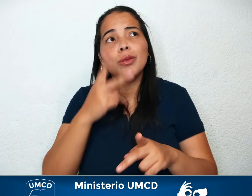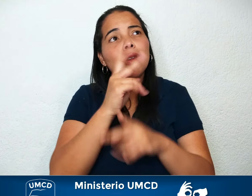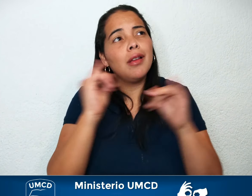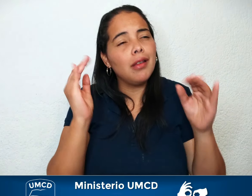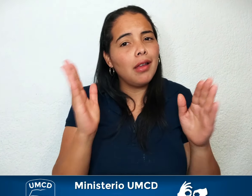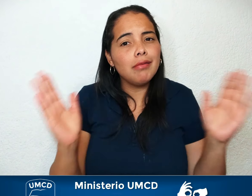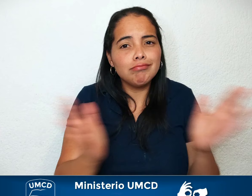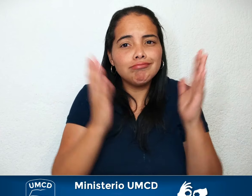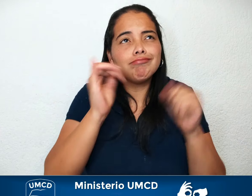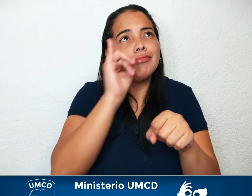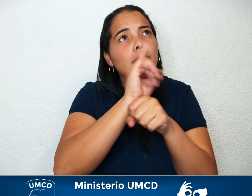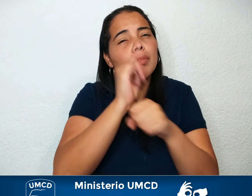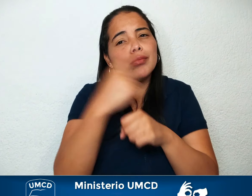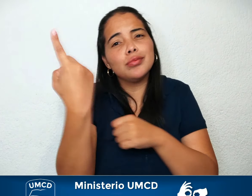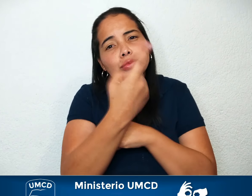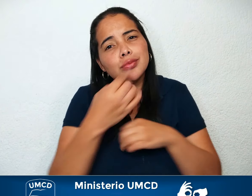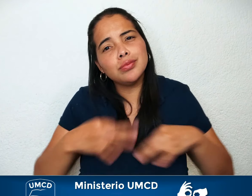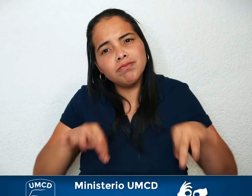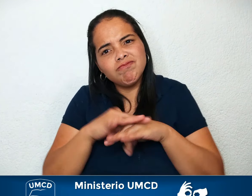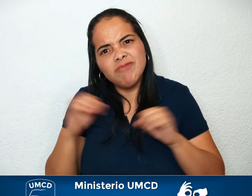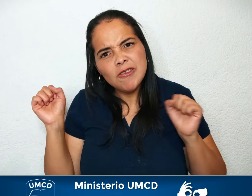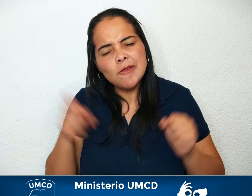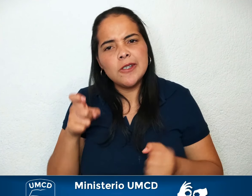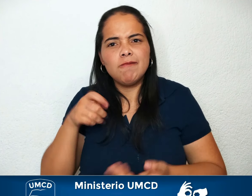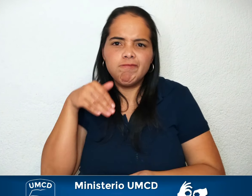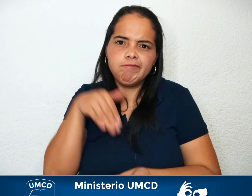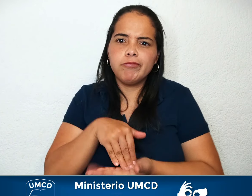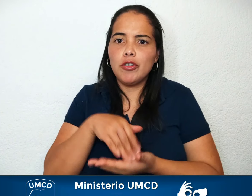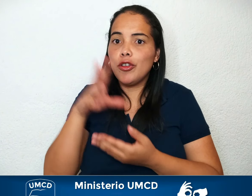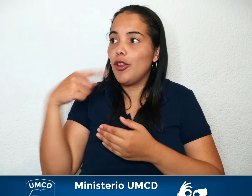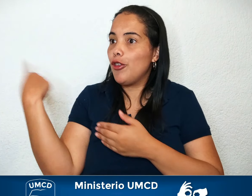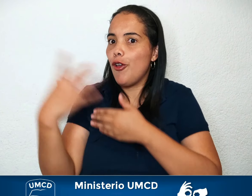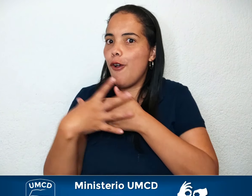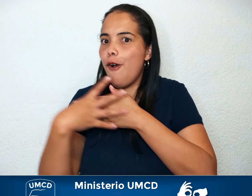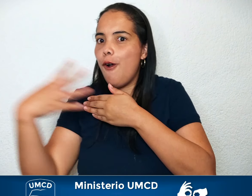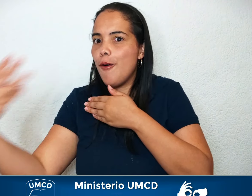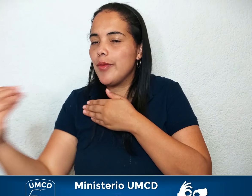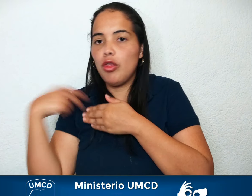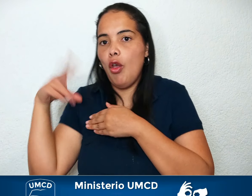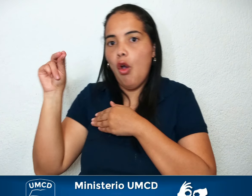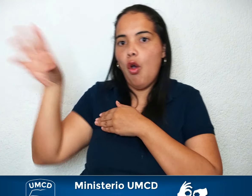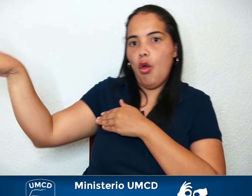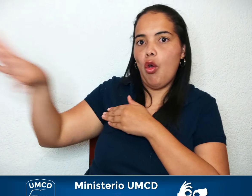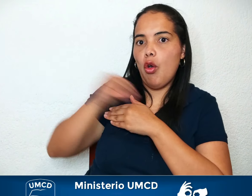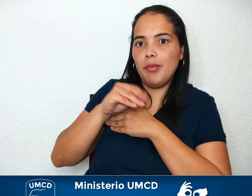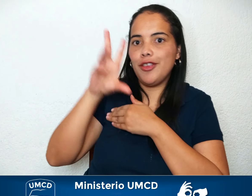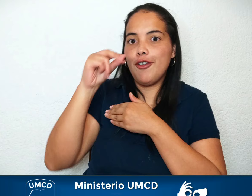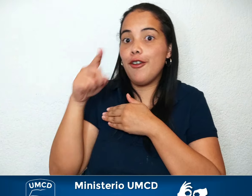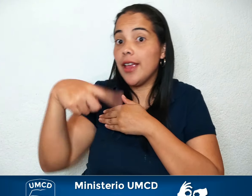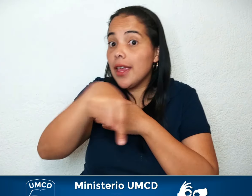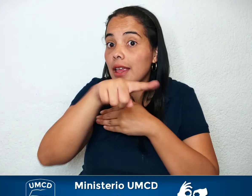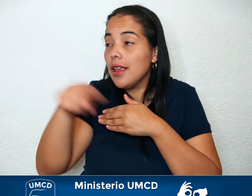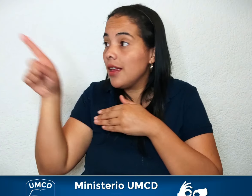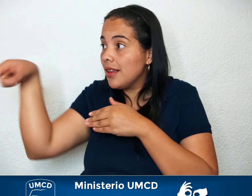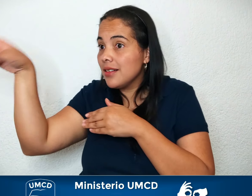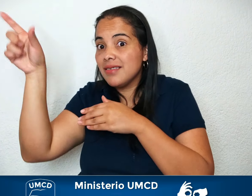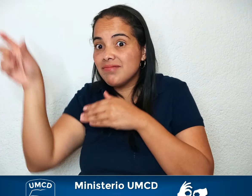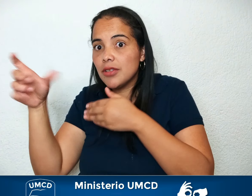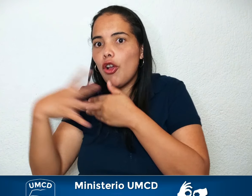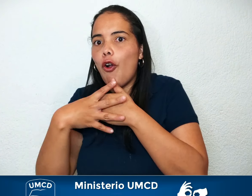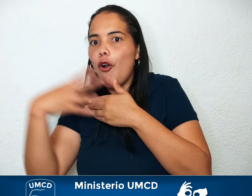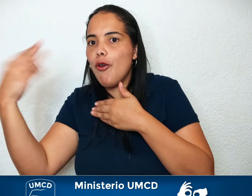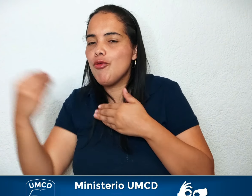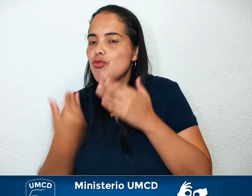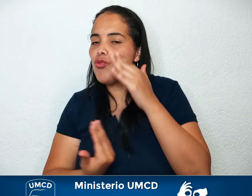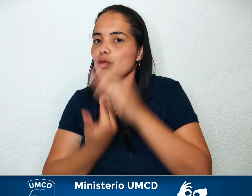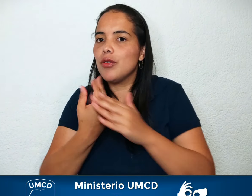en la iglesia para a través de ello reflejar eso al mundo y de alguna manera preservar la santidad que